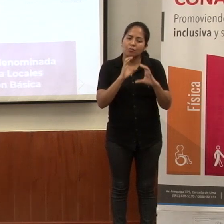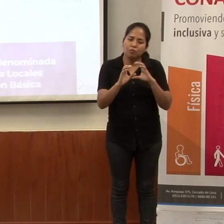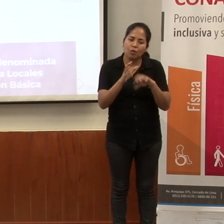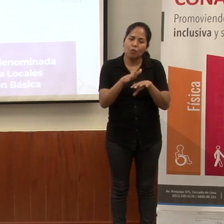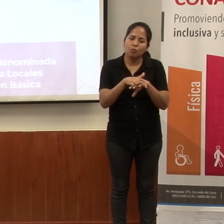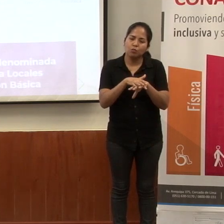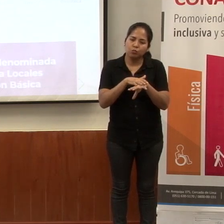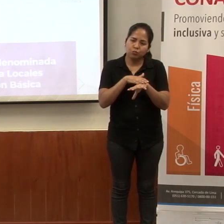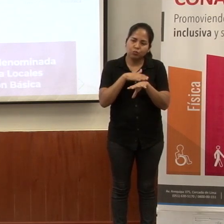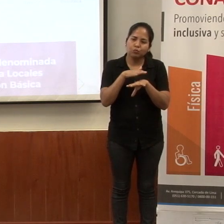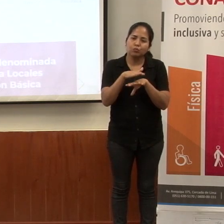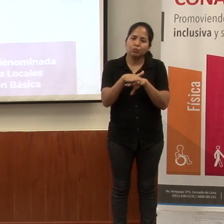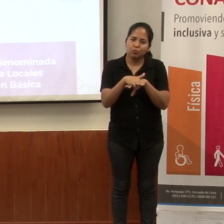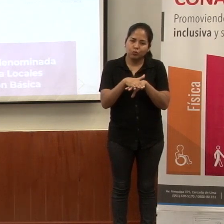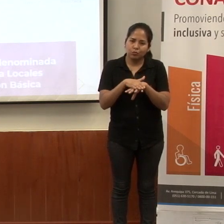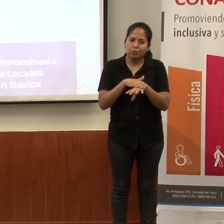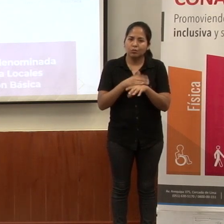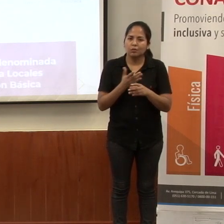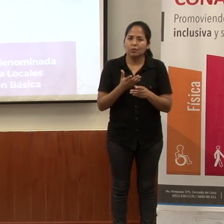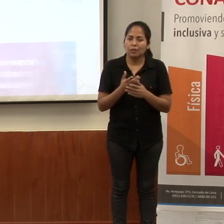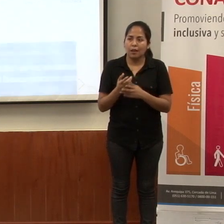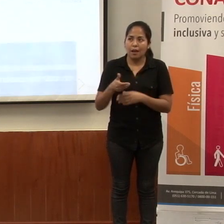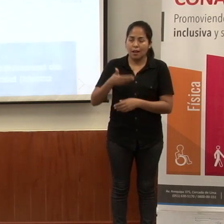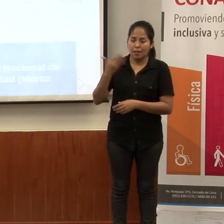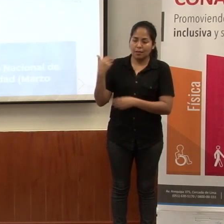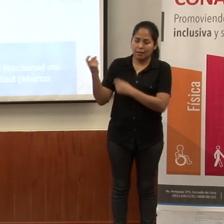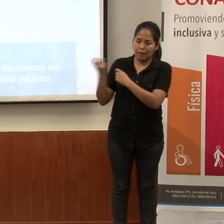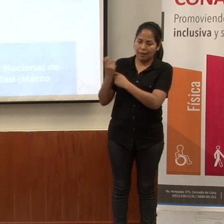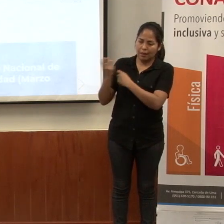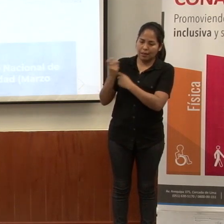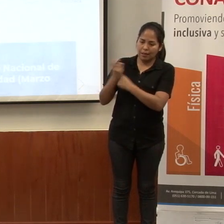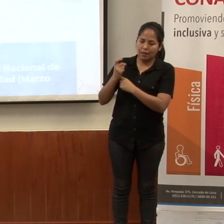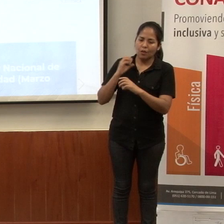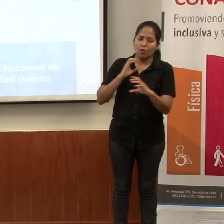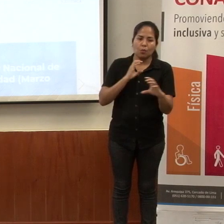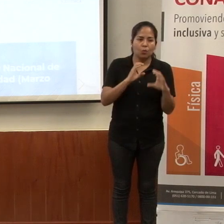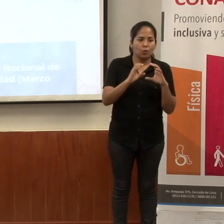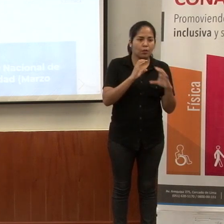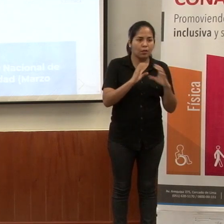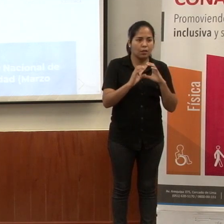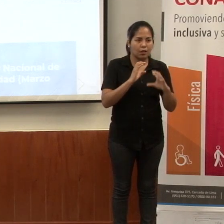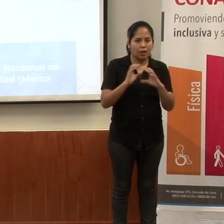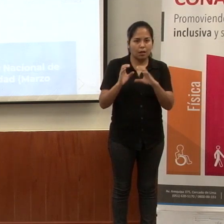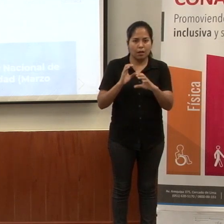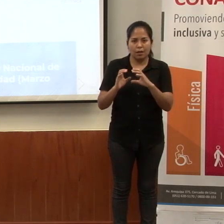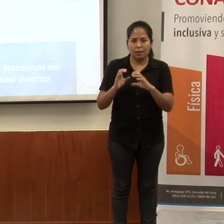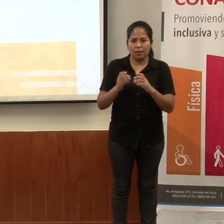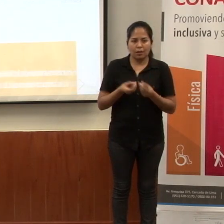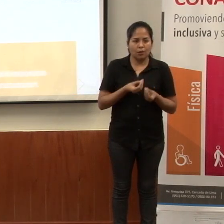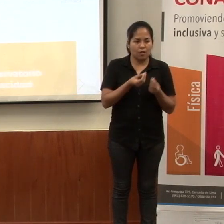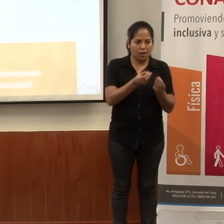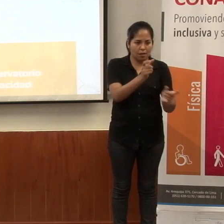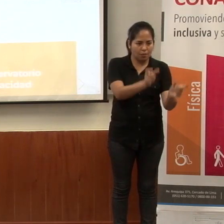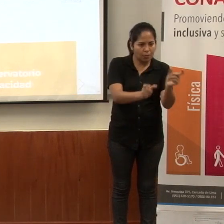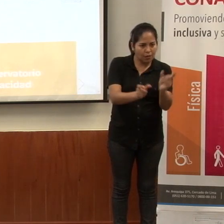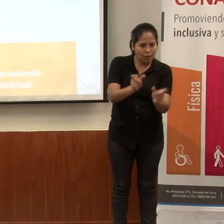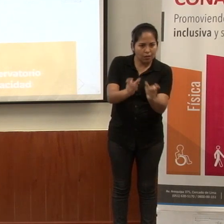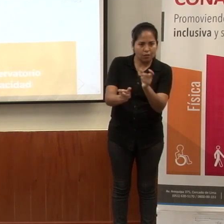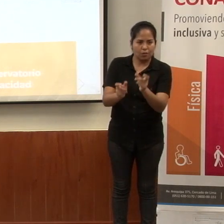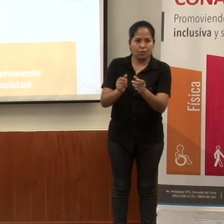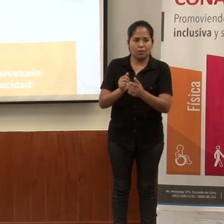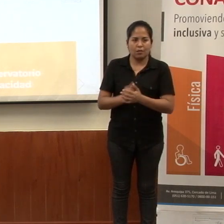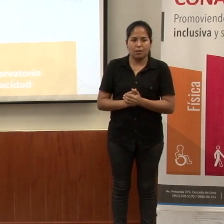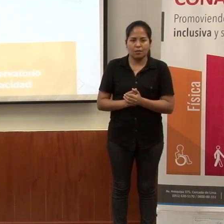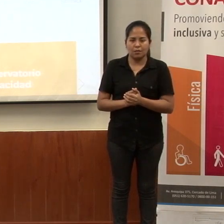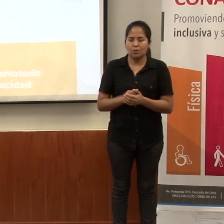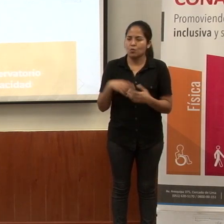nos han enseñado nunca en nuestra formación a comunicar con la gente cuando nuestro trabajo es con la gente, ¿no es cierto? Entonces, gran